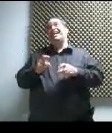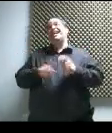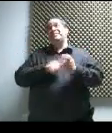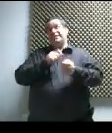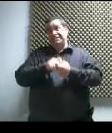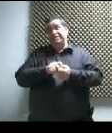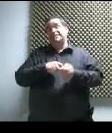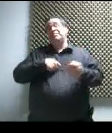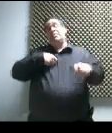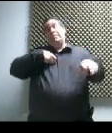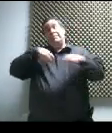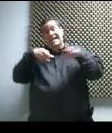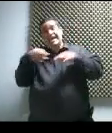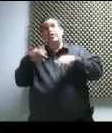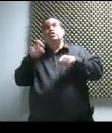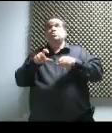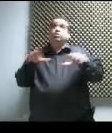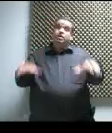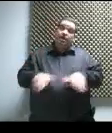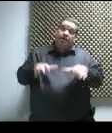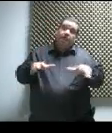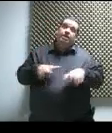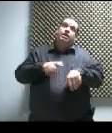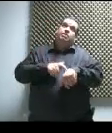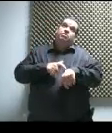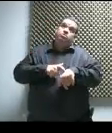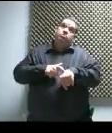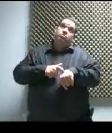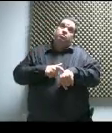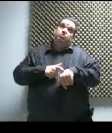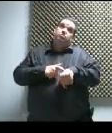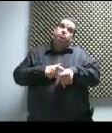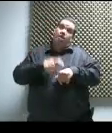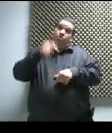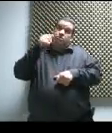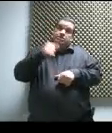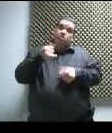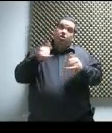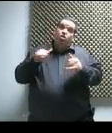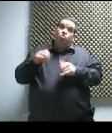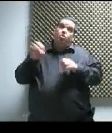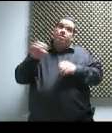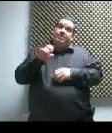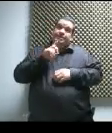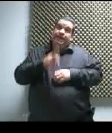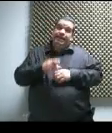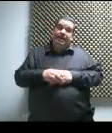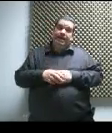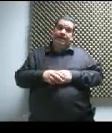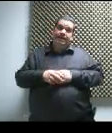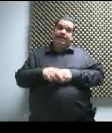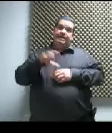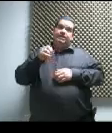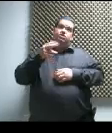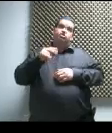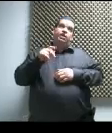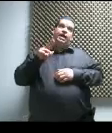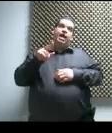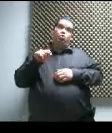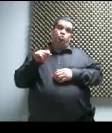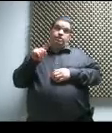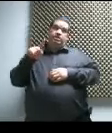Precisamente aquí vamos a decir lo que se supone que uno haga, tanto en el simulacro como en una emergencia real. Exacto. Correcto. Y el ShakeOut es la primera vez que se